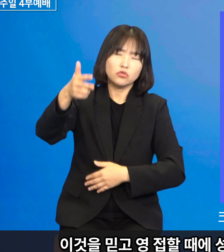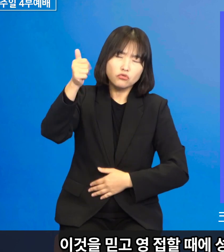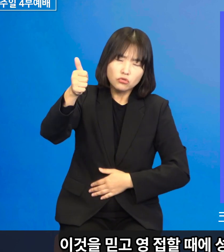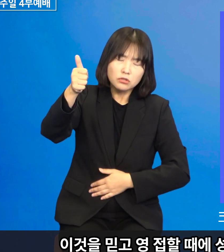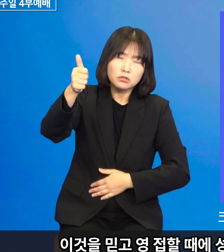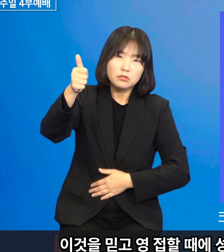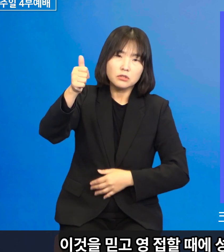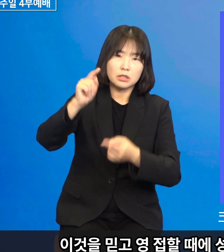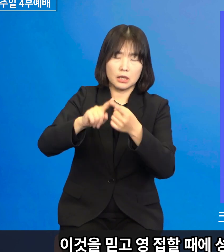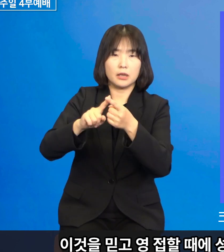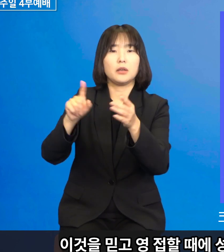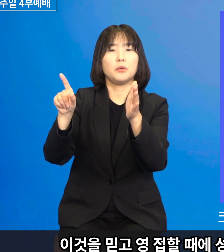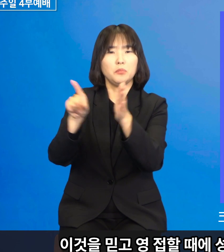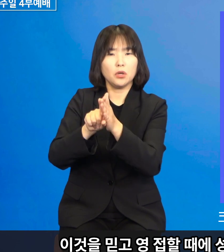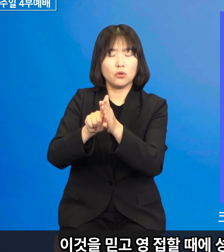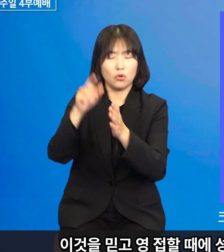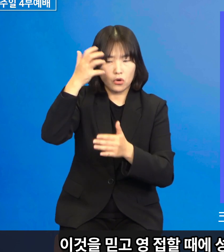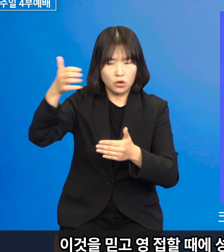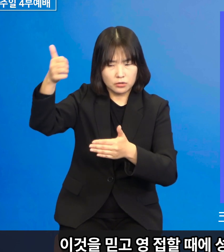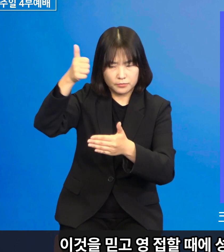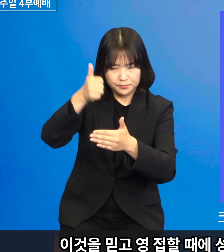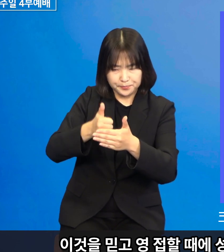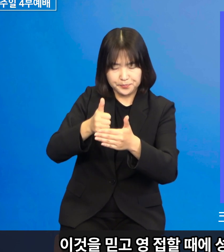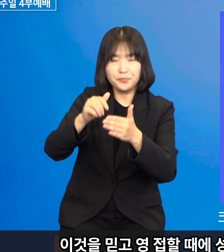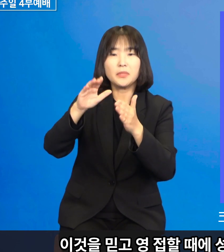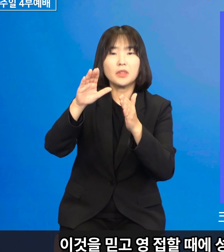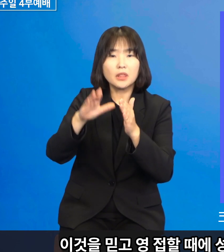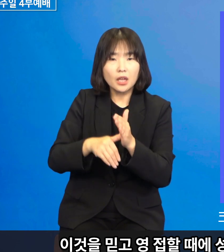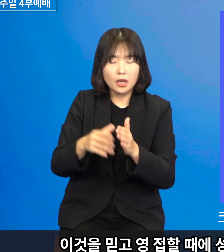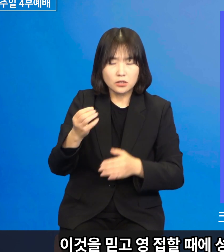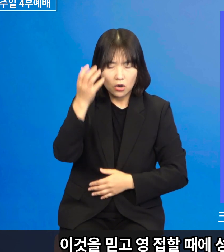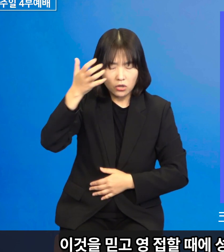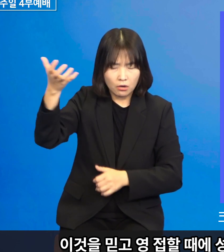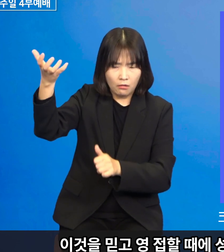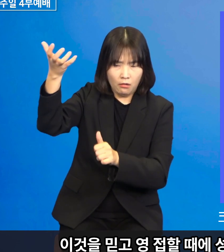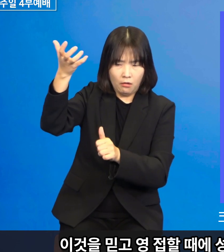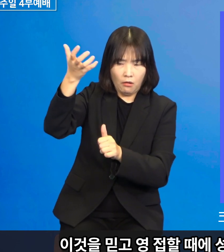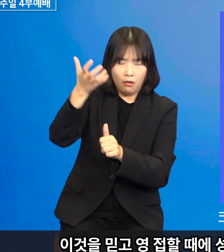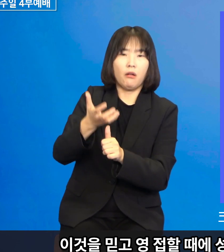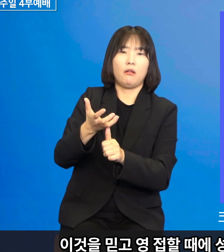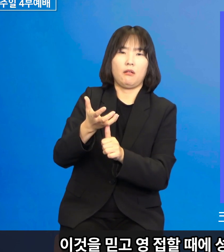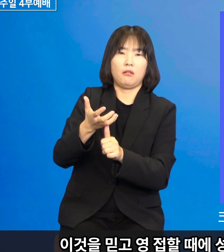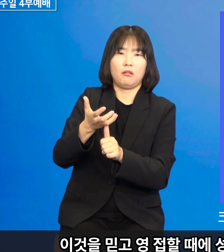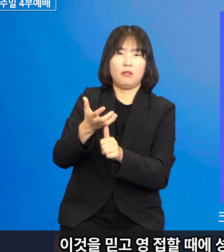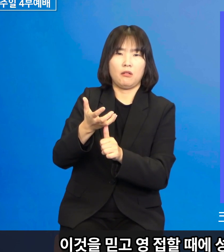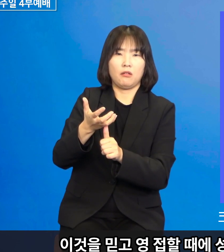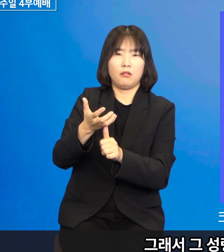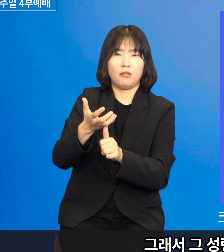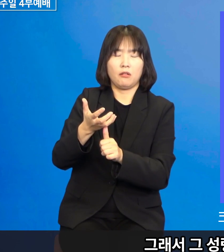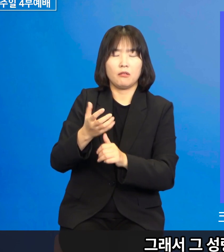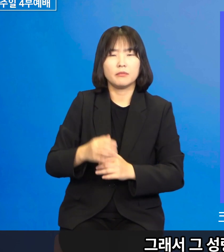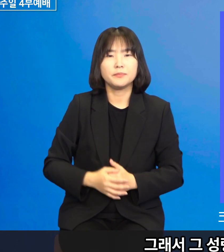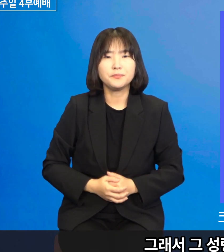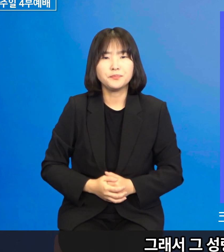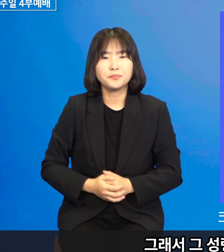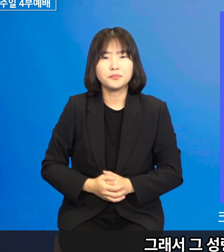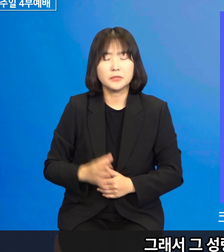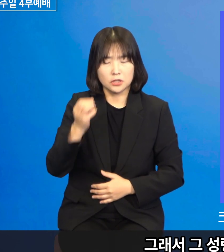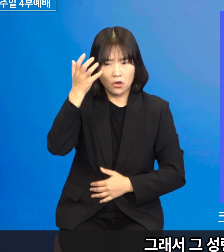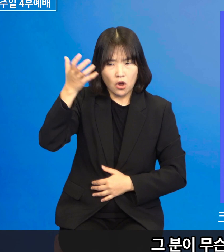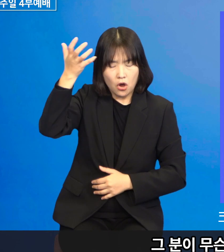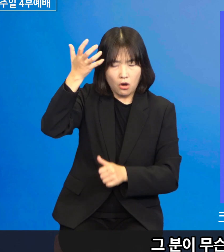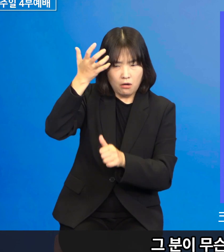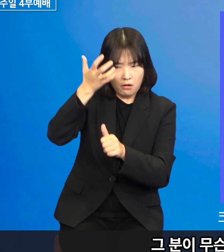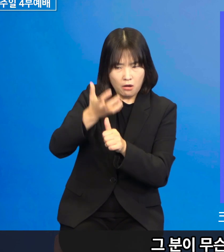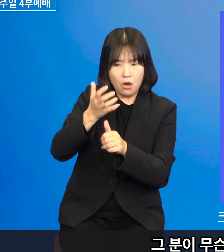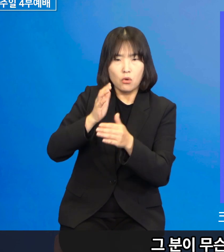이것을 믿고 영접할 때에 성령이 그분에게 확 임한 거예요. 그래서 그 성령이 임한